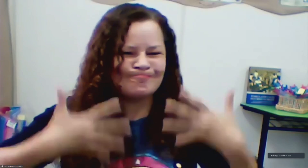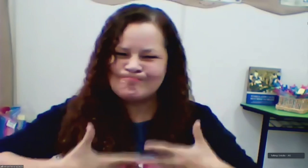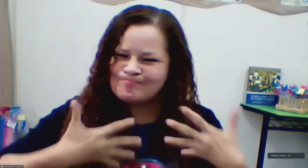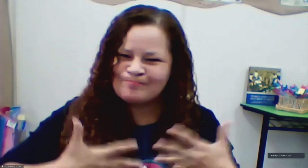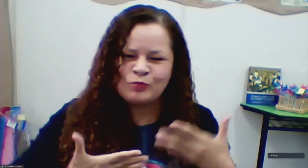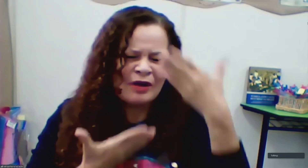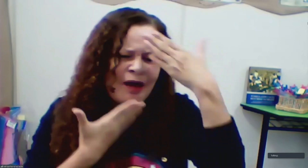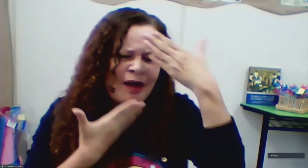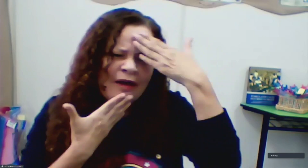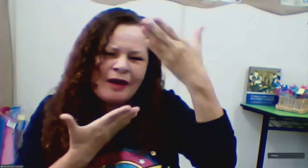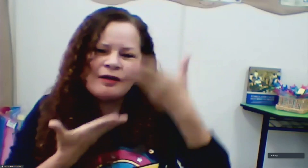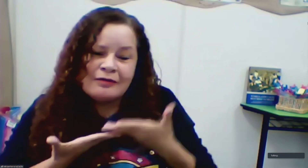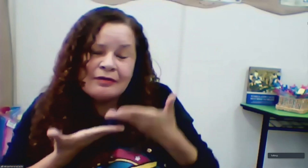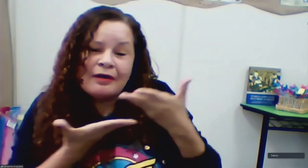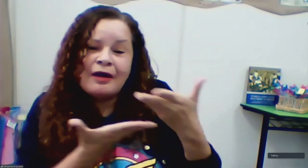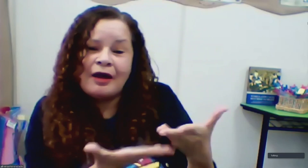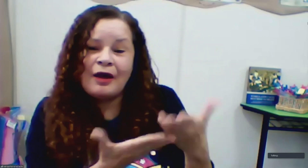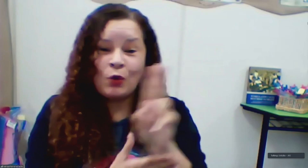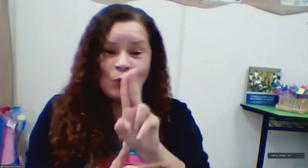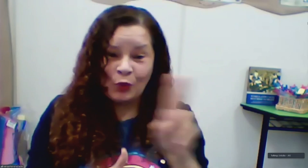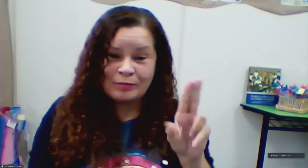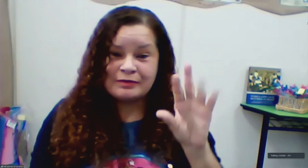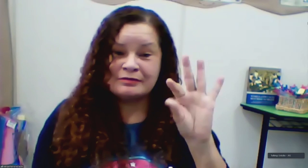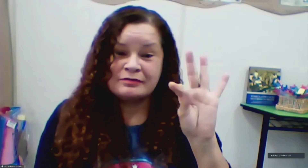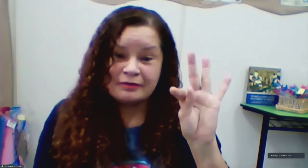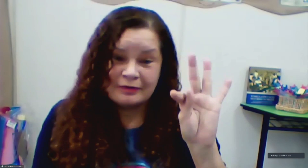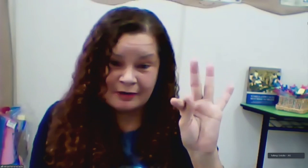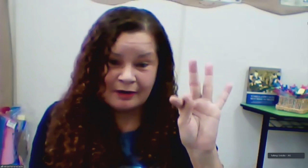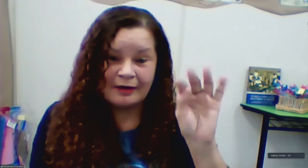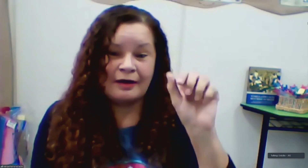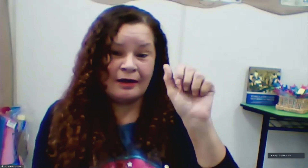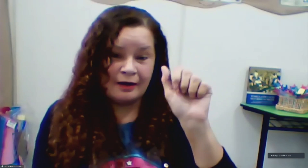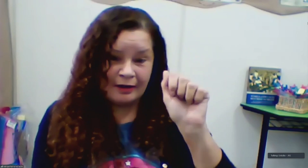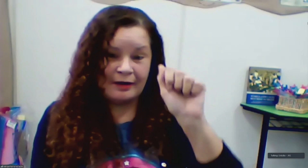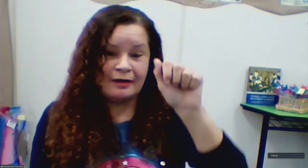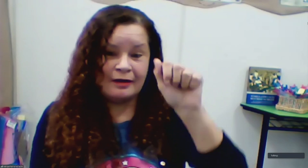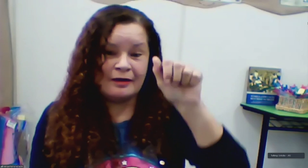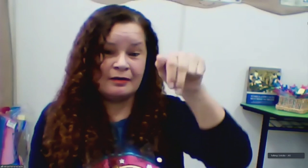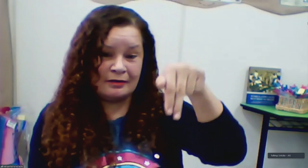Mas isso com o tempo nós vamos mostrando, ensinando, incentivando e agradecendo.